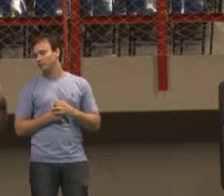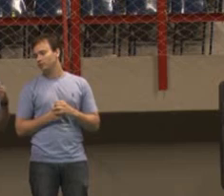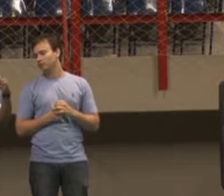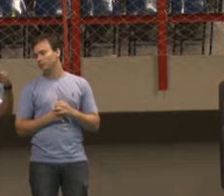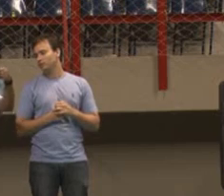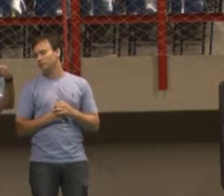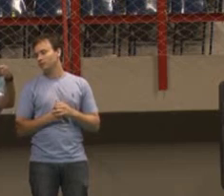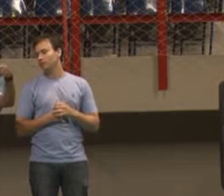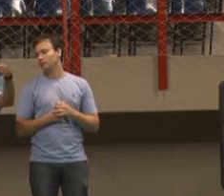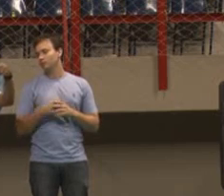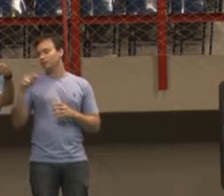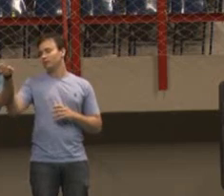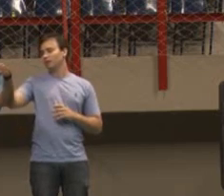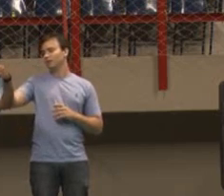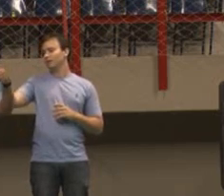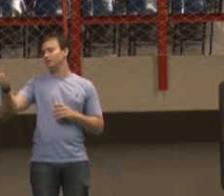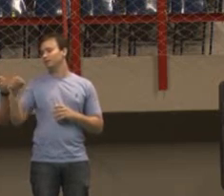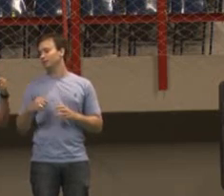É?